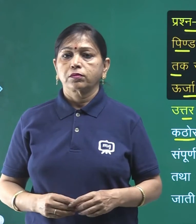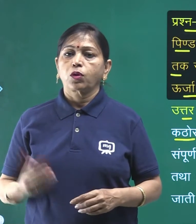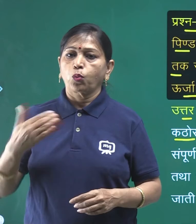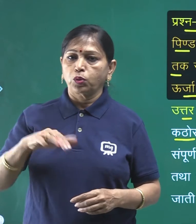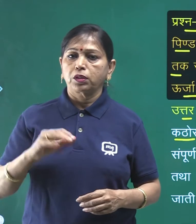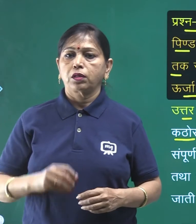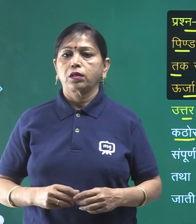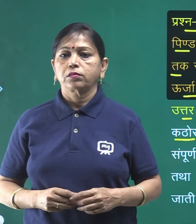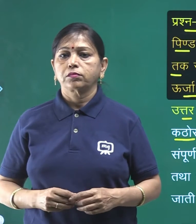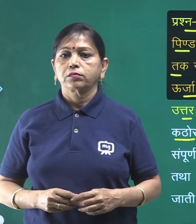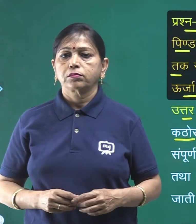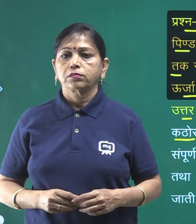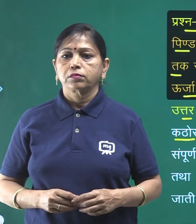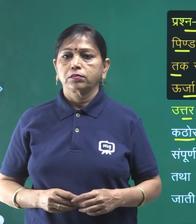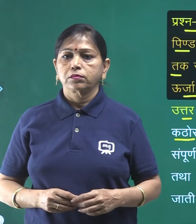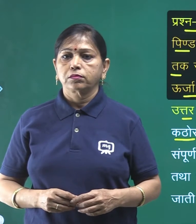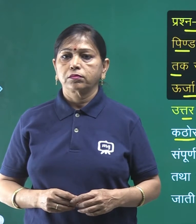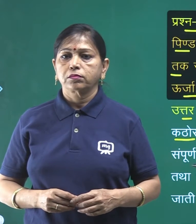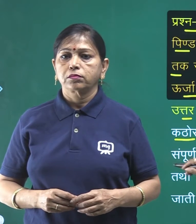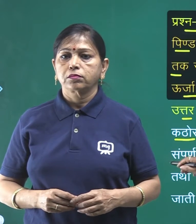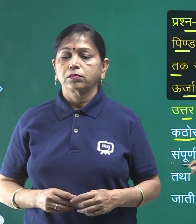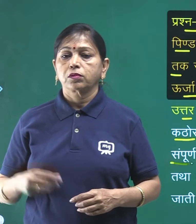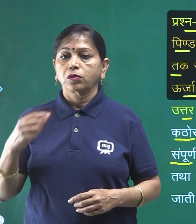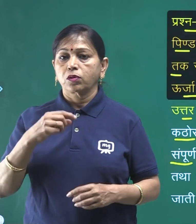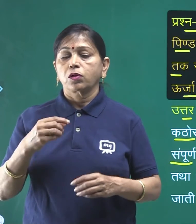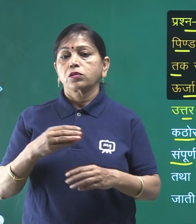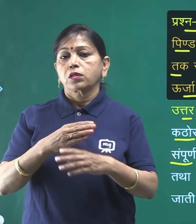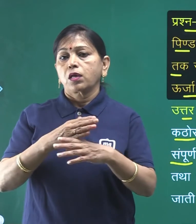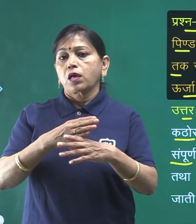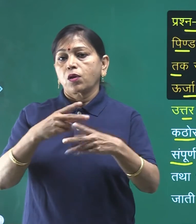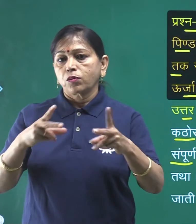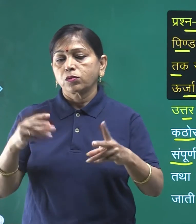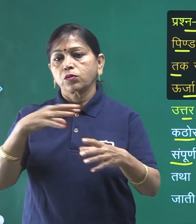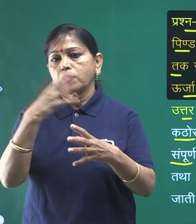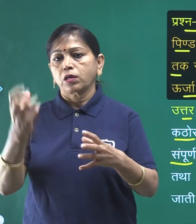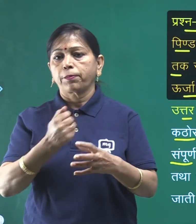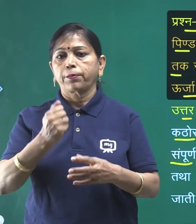होती है, उसकी संपूर्ण